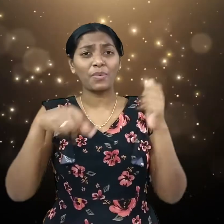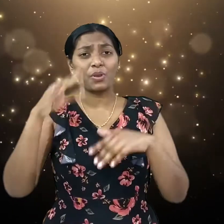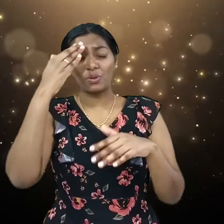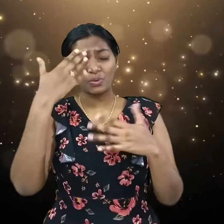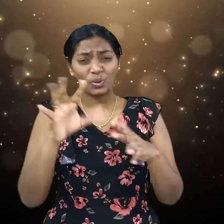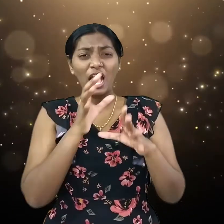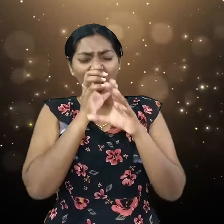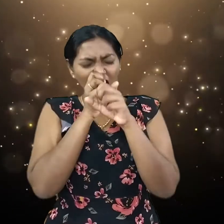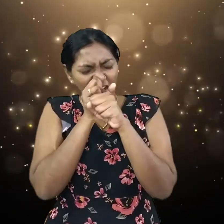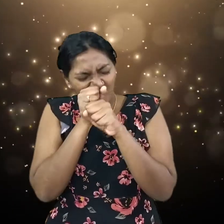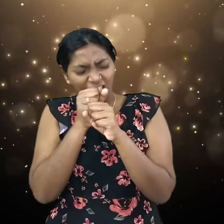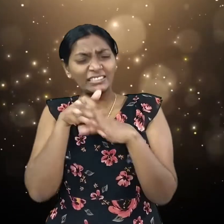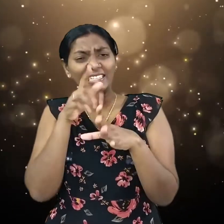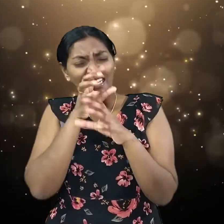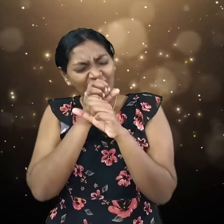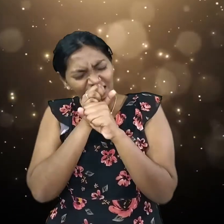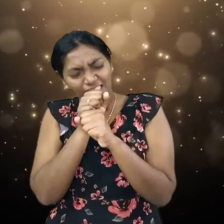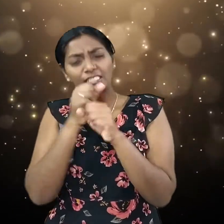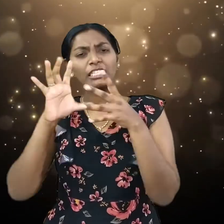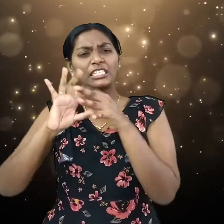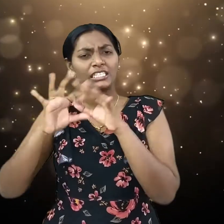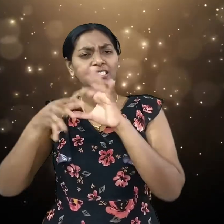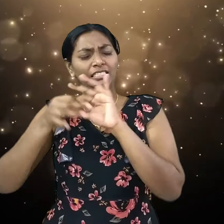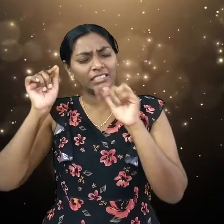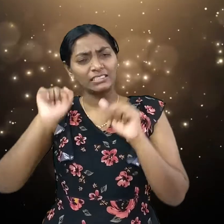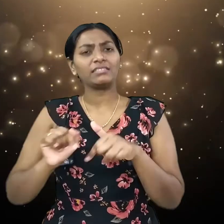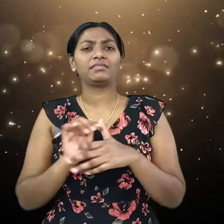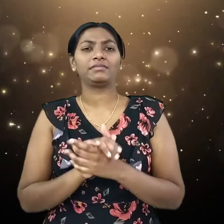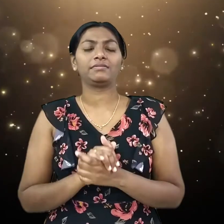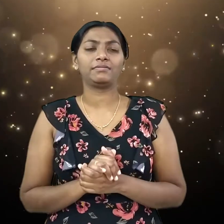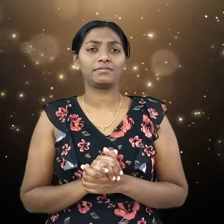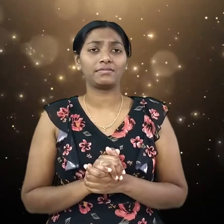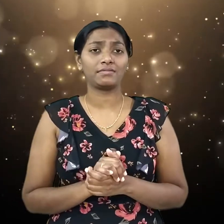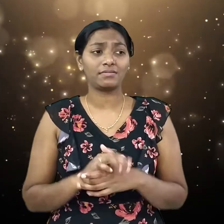क्योंकि बहुतों को यह नहीं पता है यह गुप्त था, गुप्त